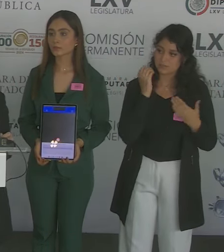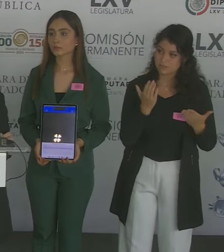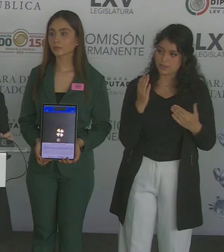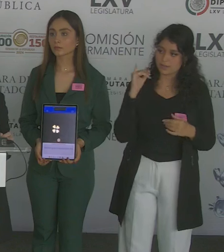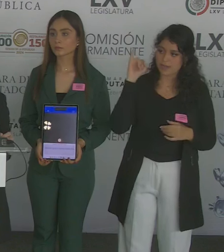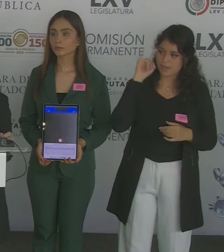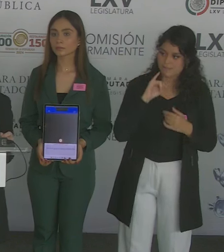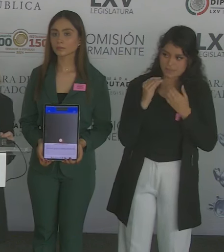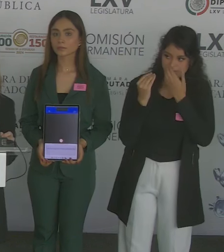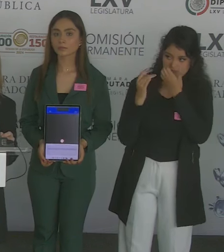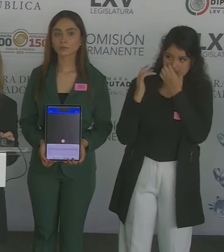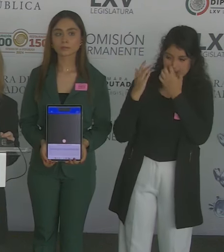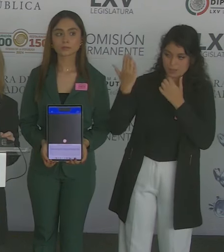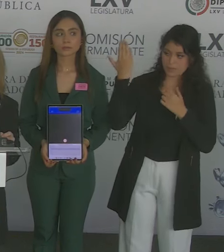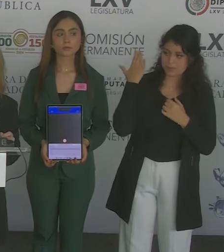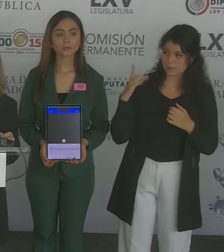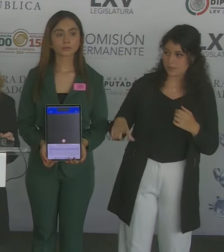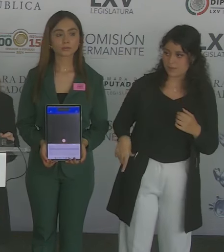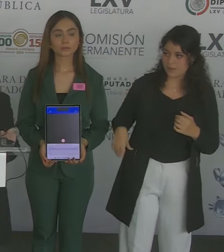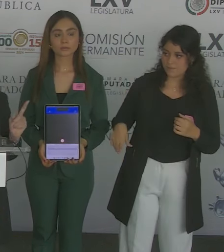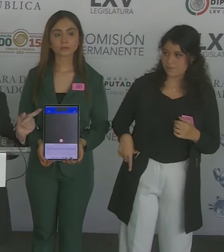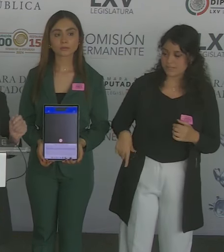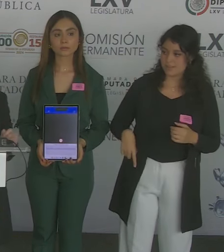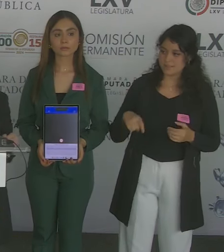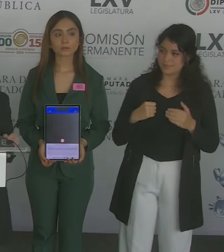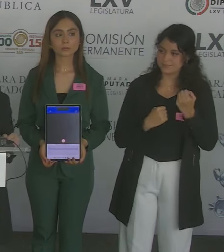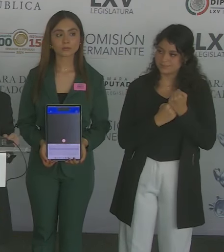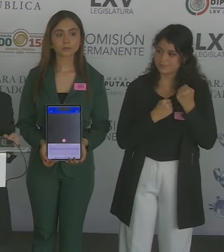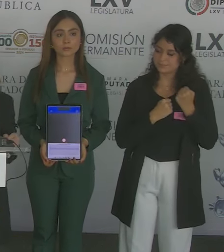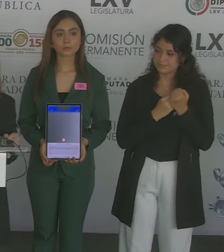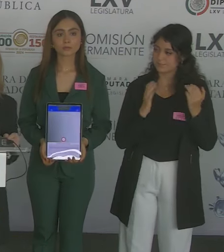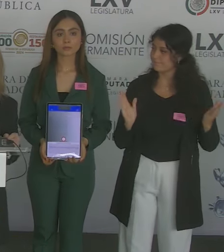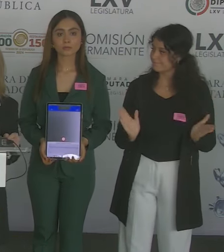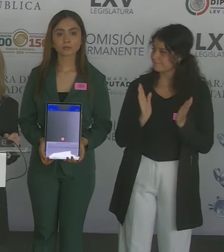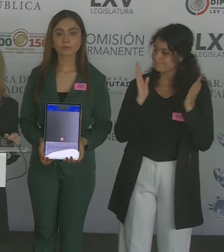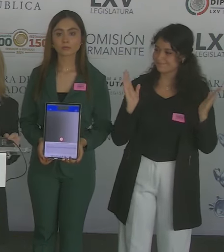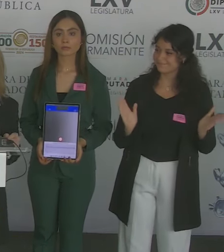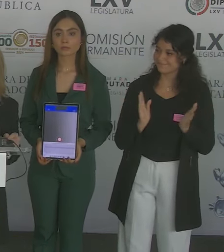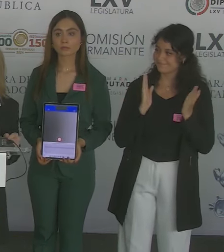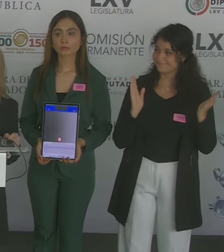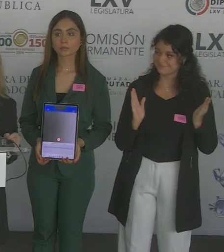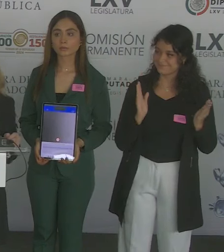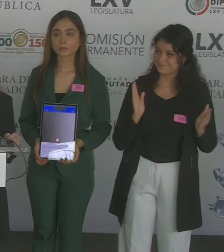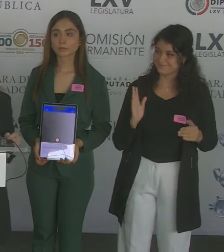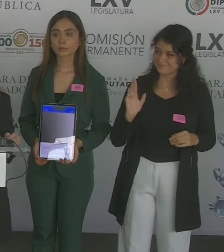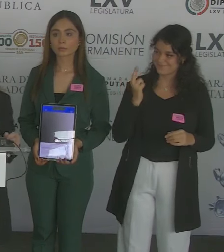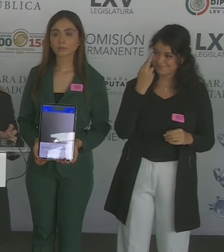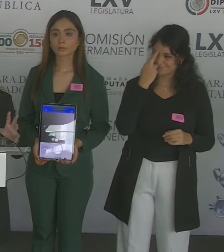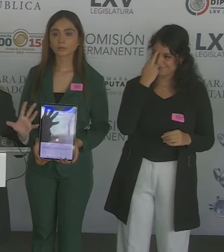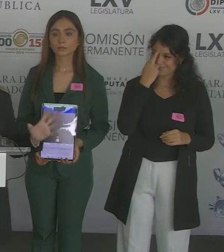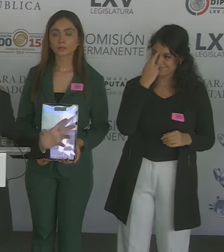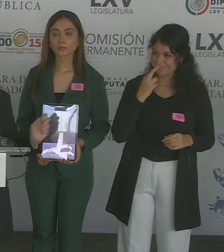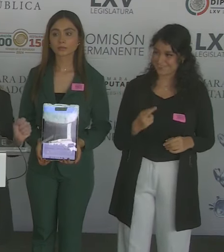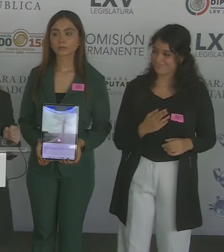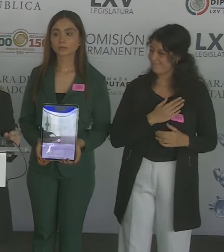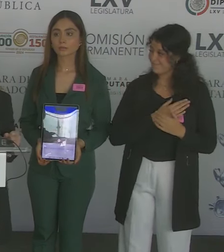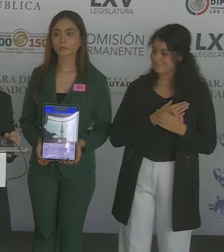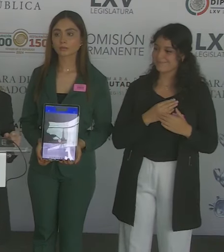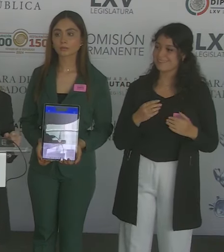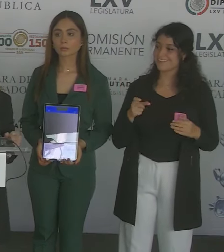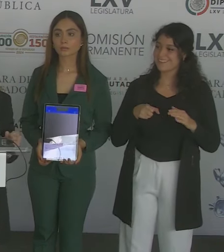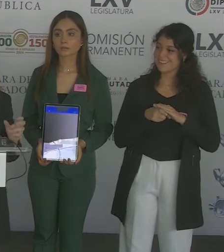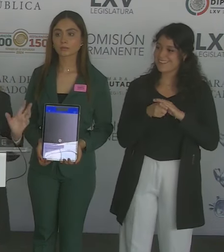gobierno fue uno de los grandes impulsores de la accesibilidad aún lo recuerdo en todo el metrobús en toda las